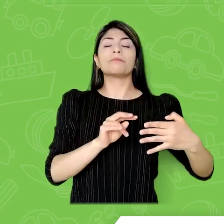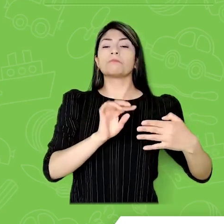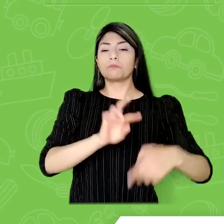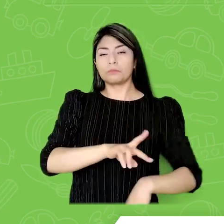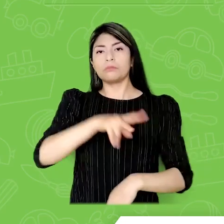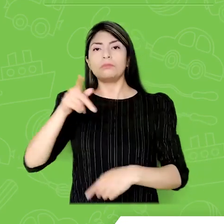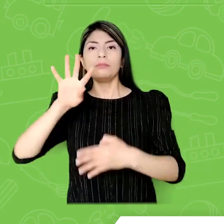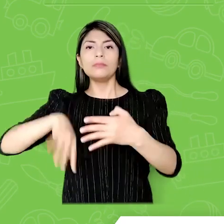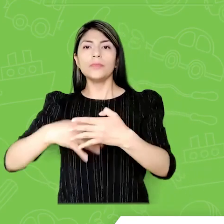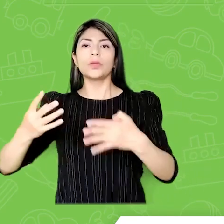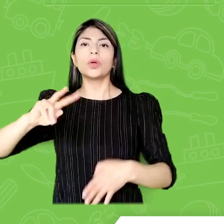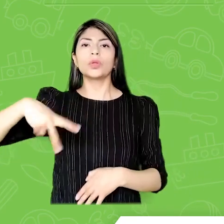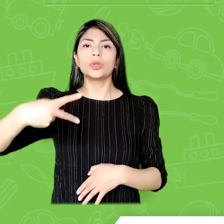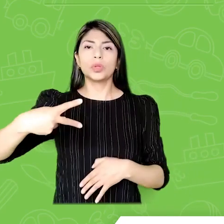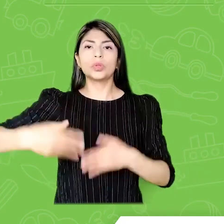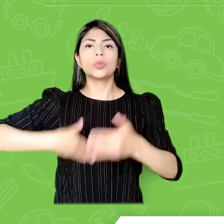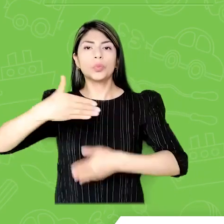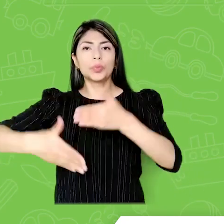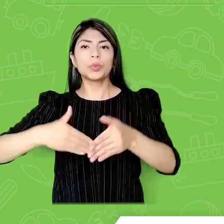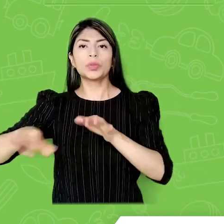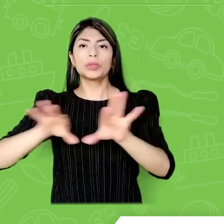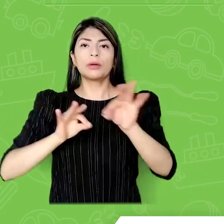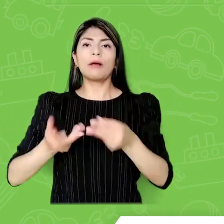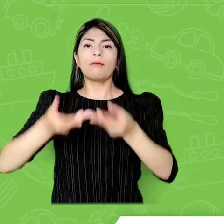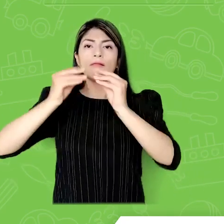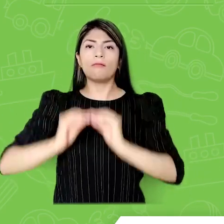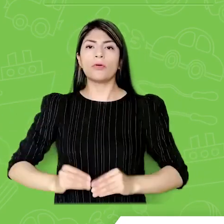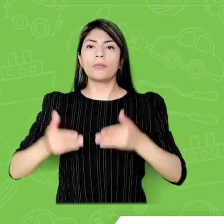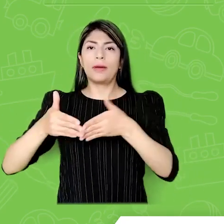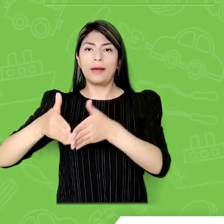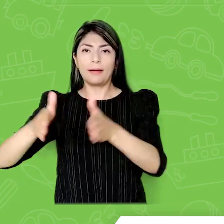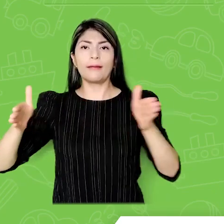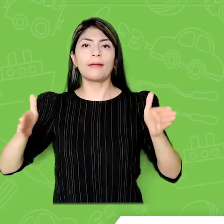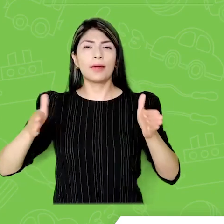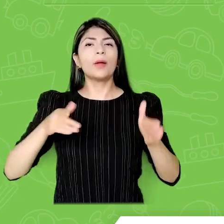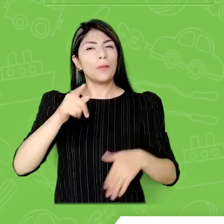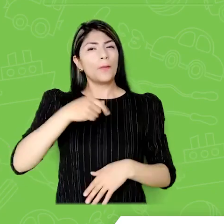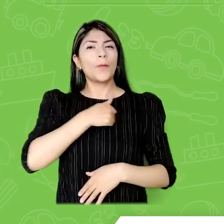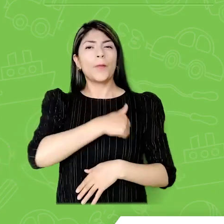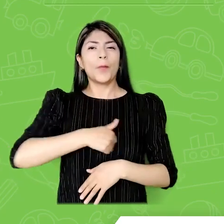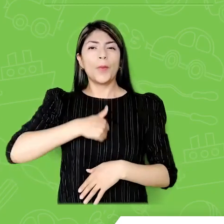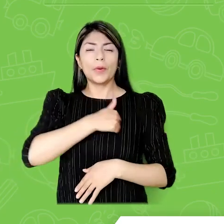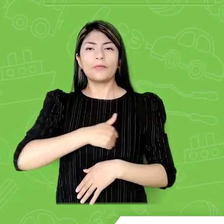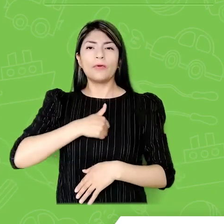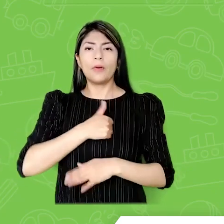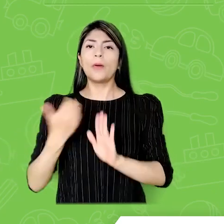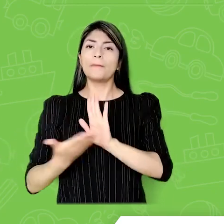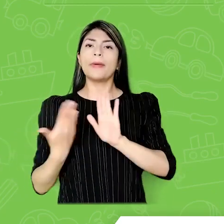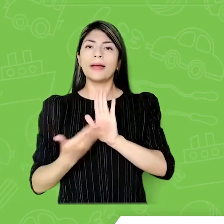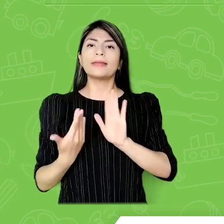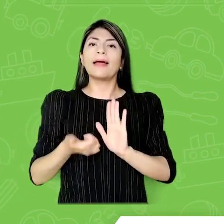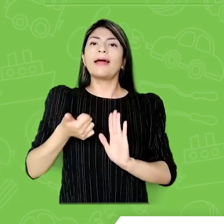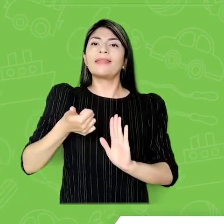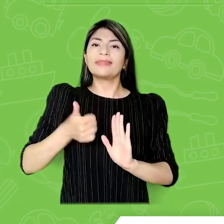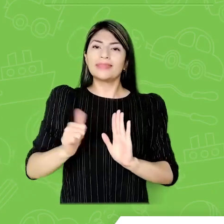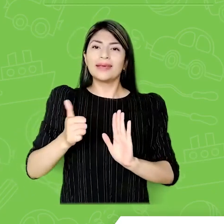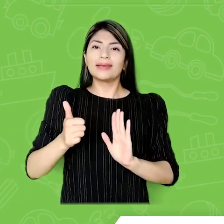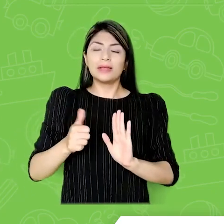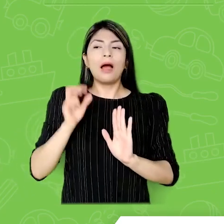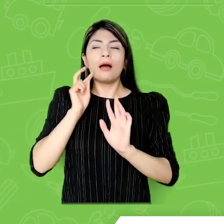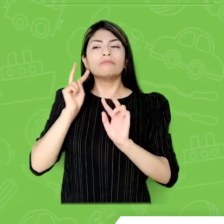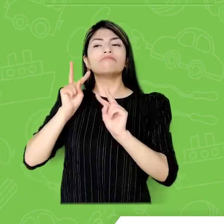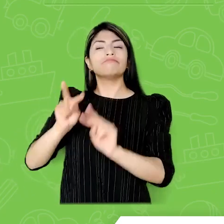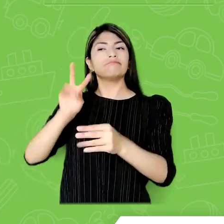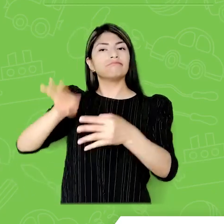Por favor remitirse a la página 10 del documento para visualizar la tabla. Tabla número 3. UPEC para